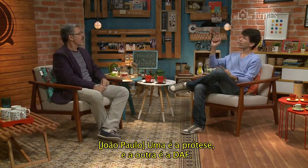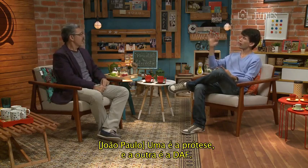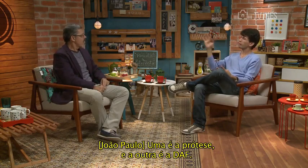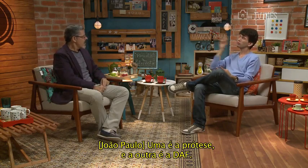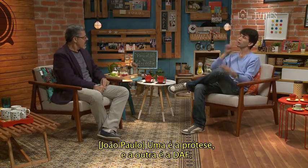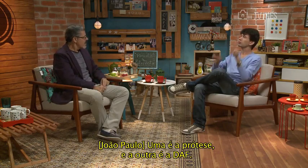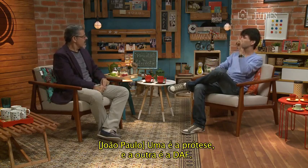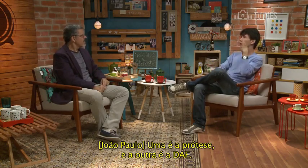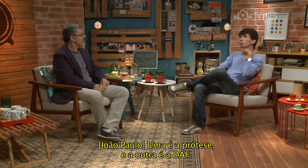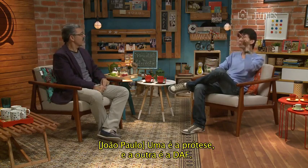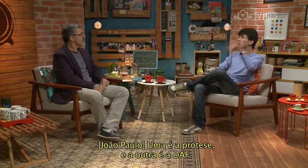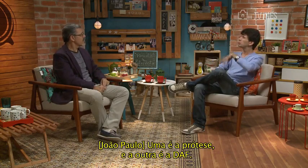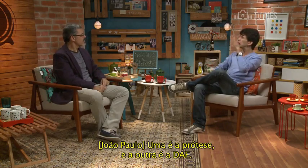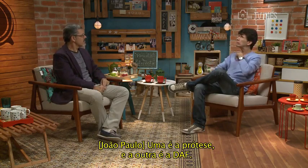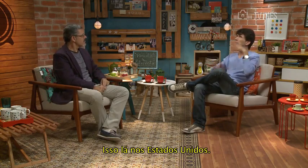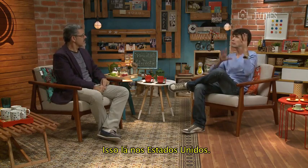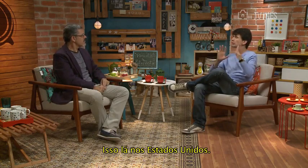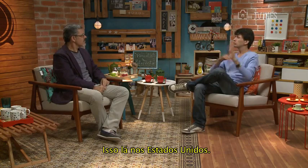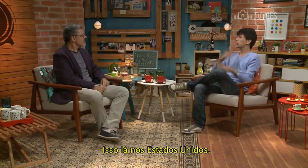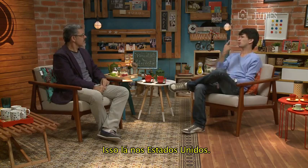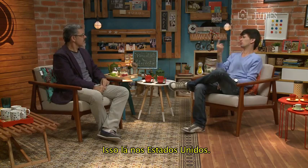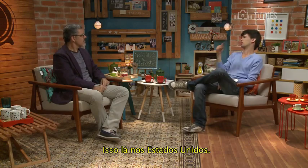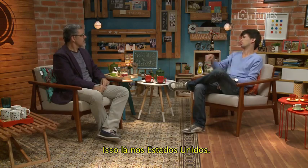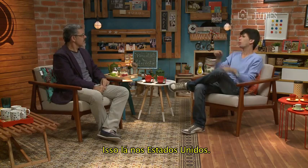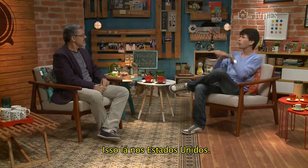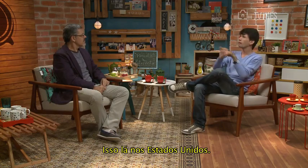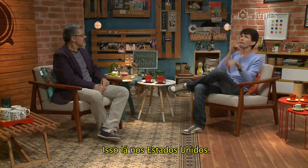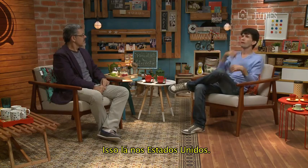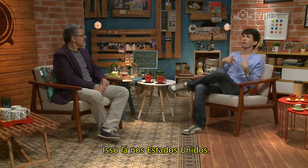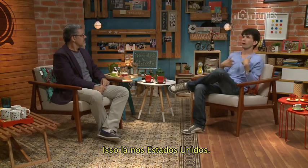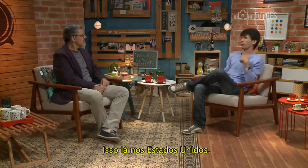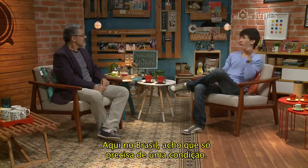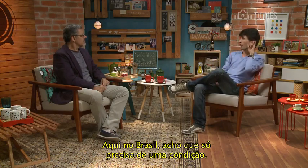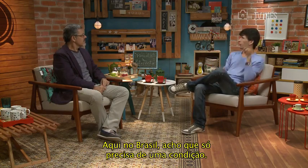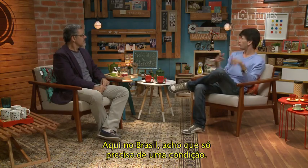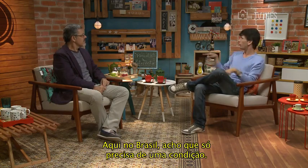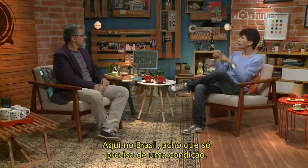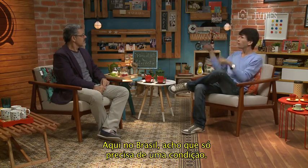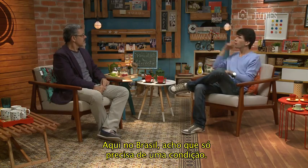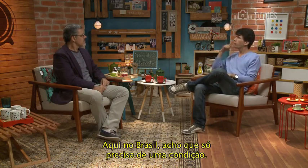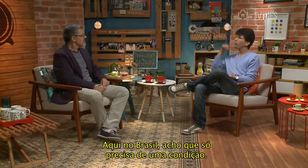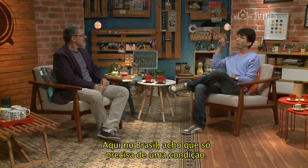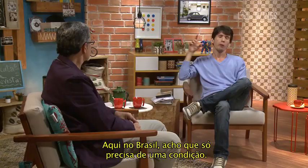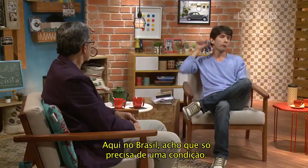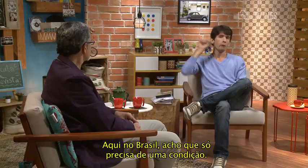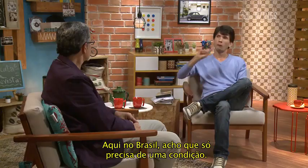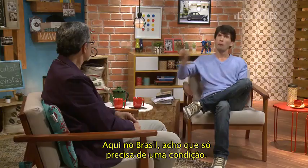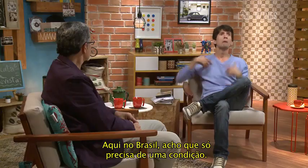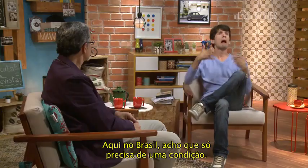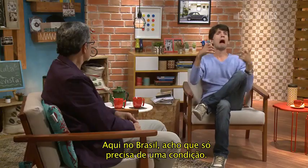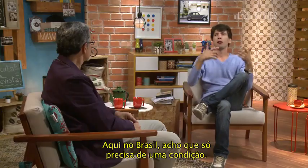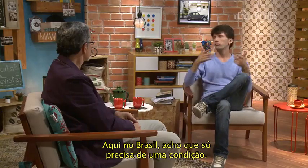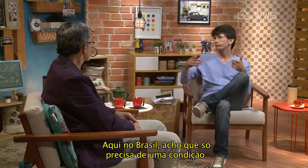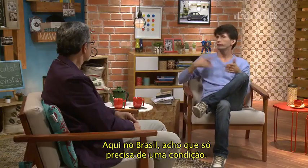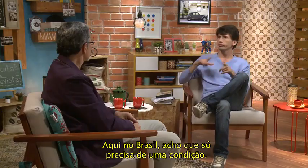outra é a DF isso lá nos Estados Unidos aqui no Brasil acho que só precisa de uma condição